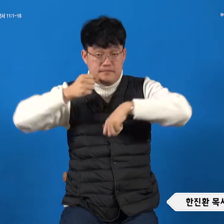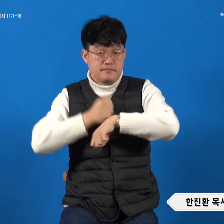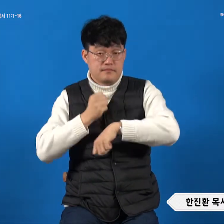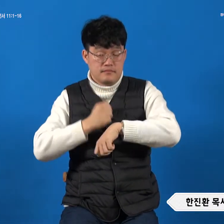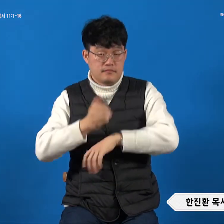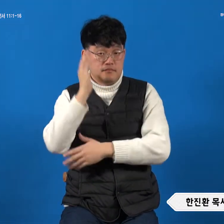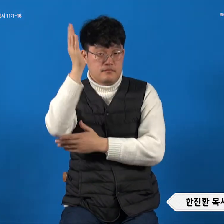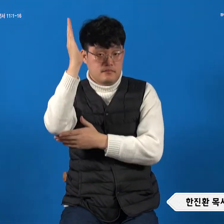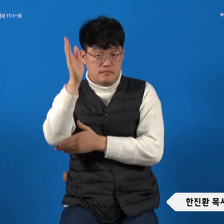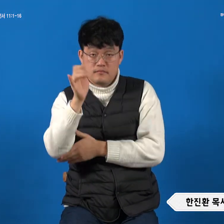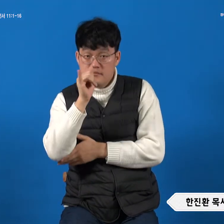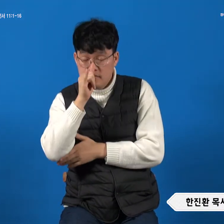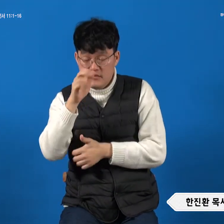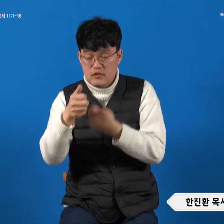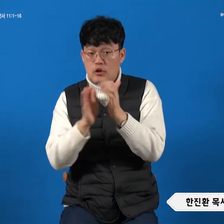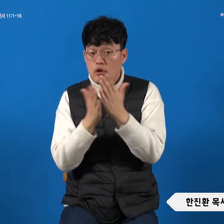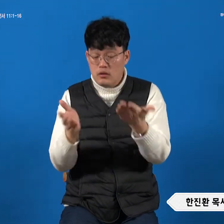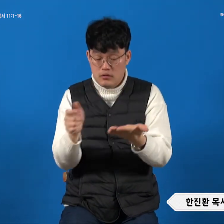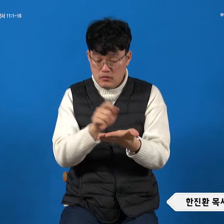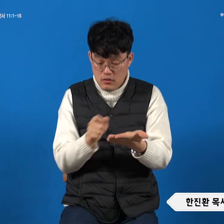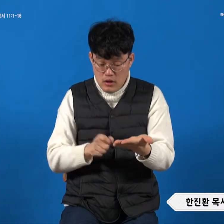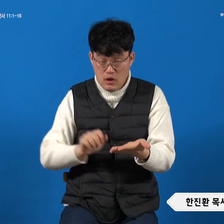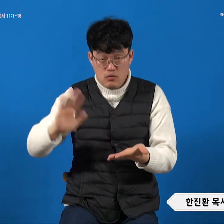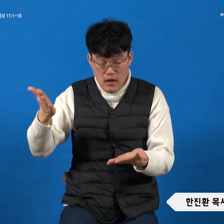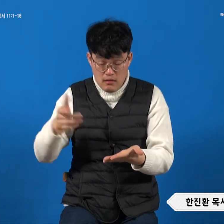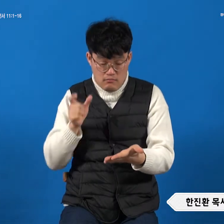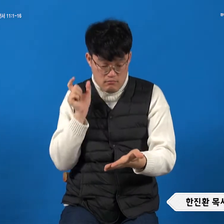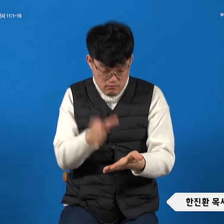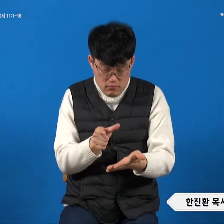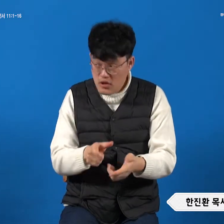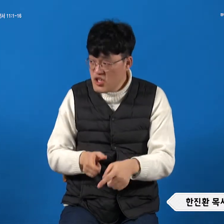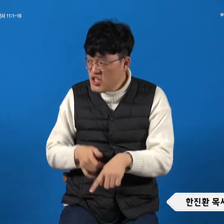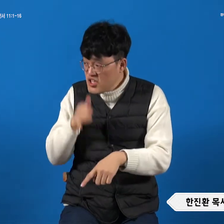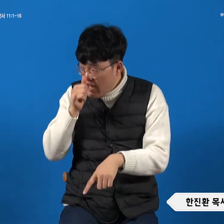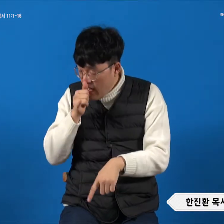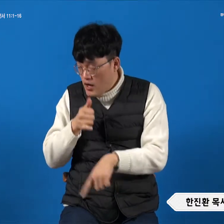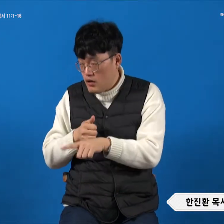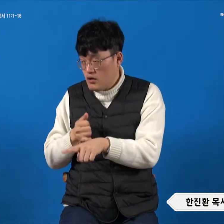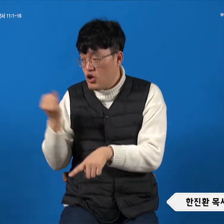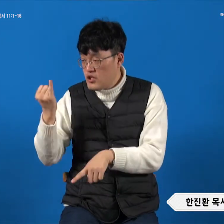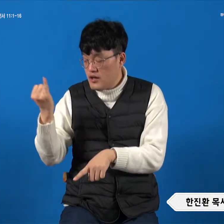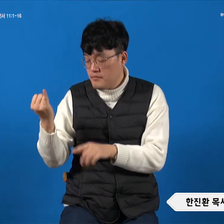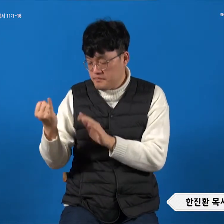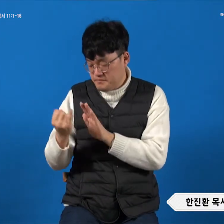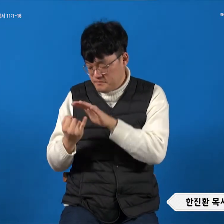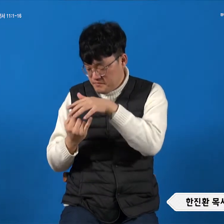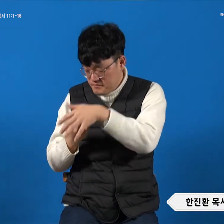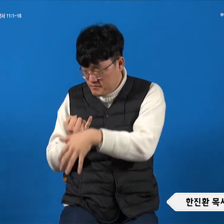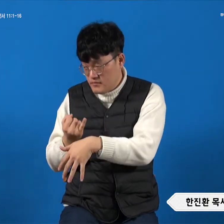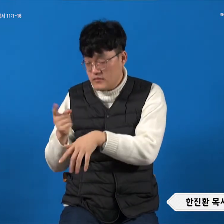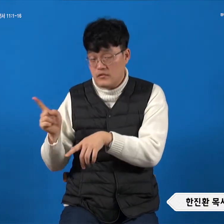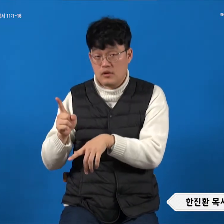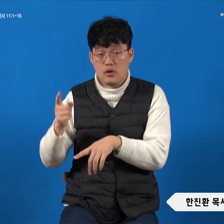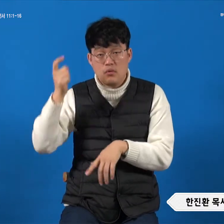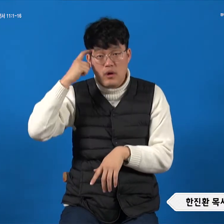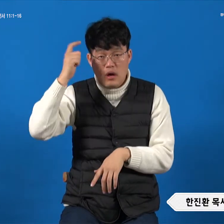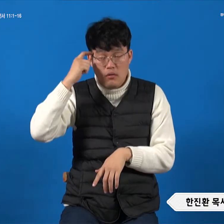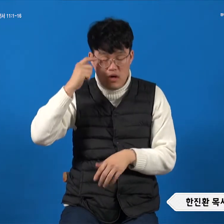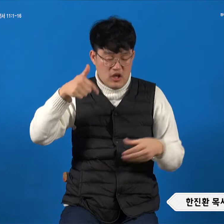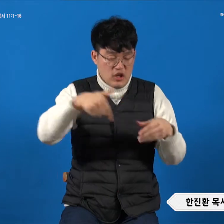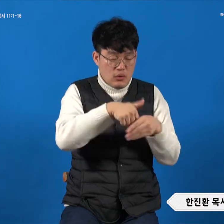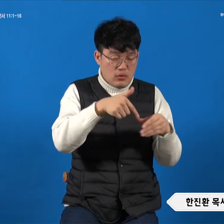써야 한다고 주장합니다. 성경에 써야 된다고 분명히 돼 있지 않느냐? 천주교는